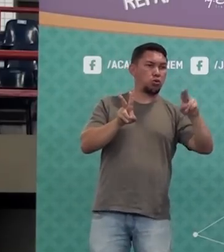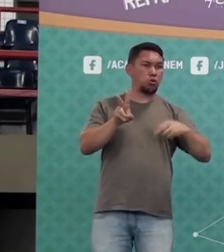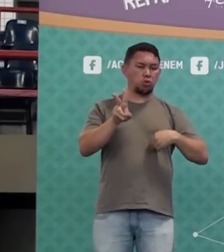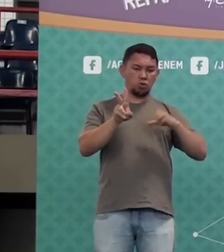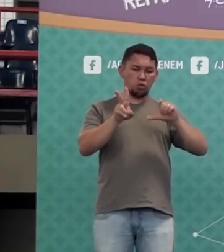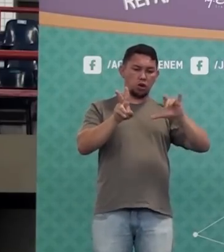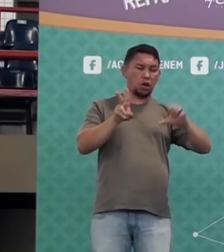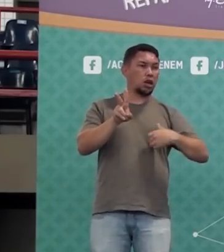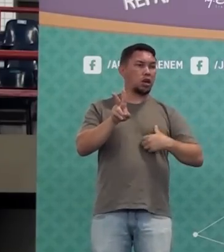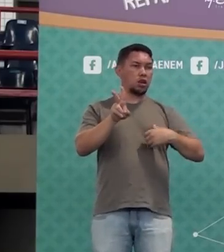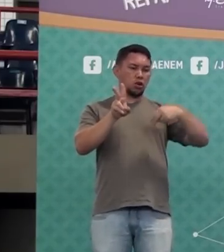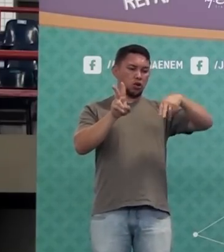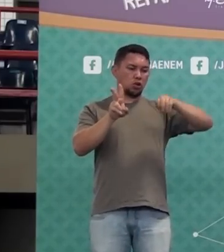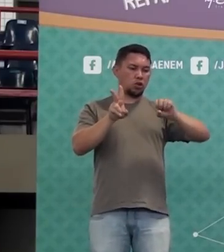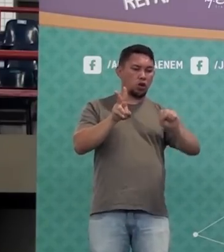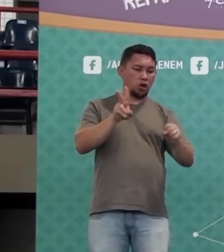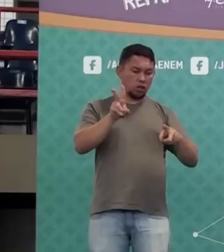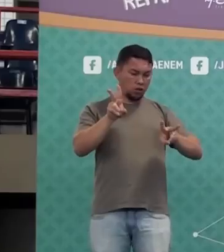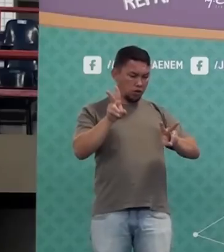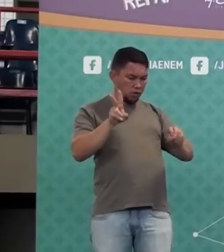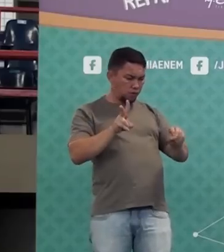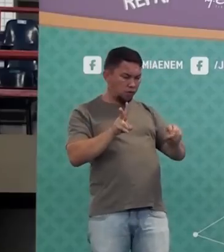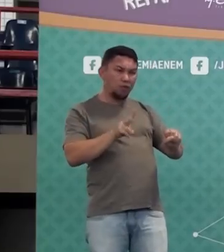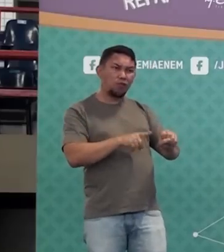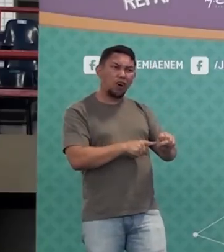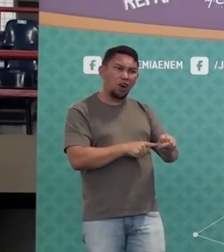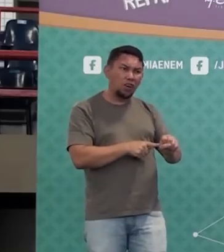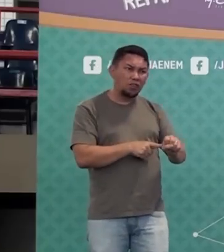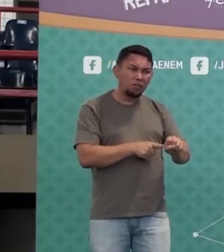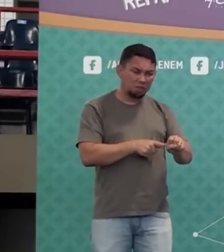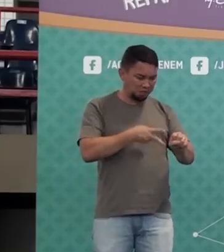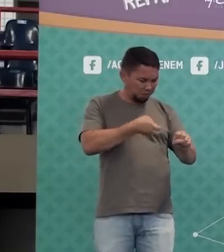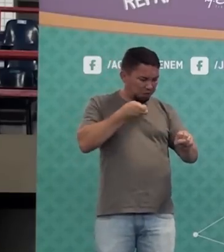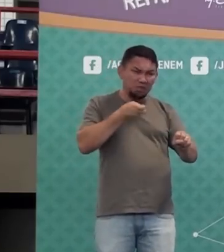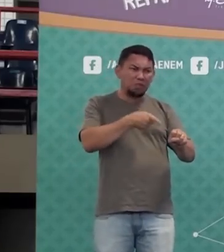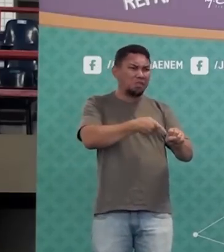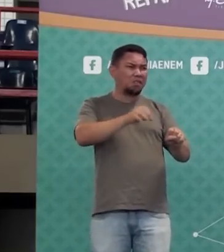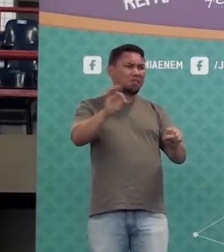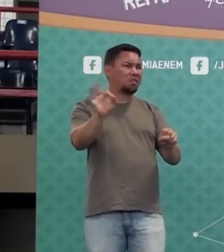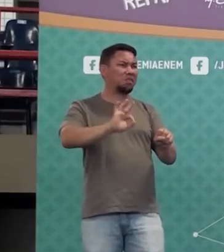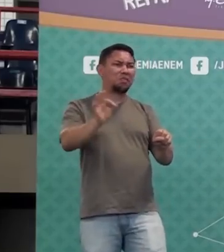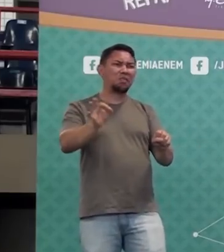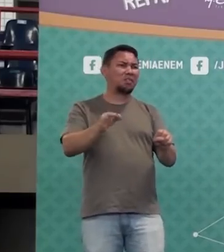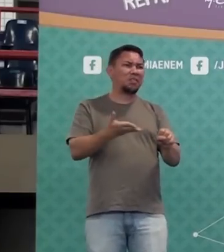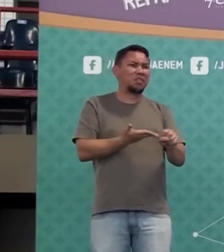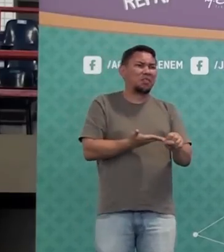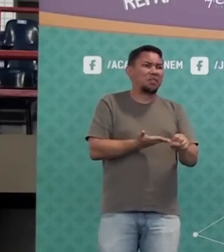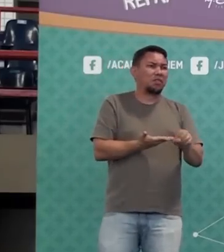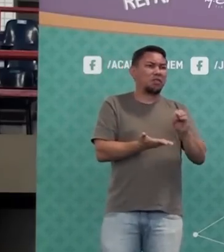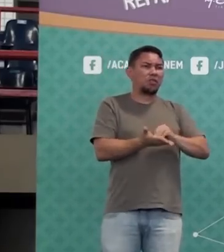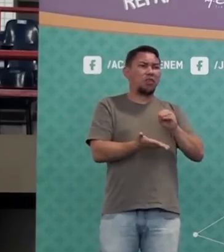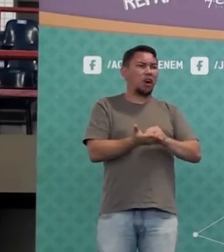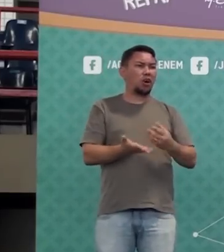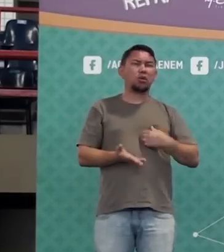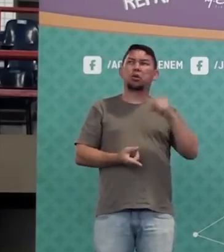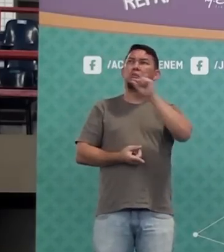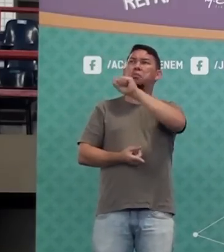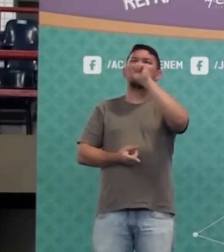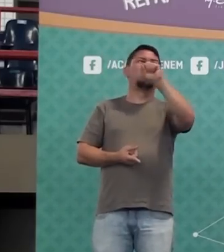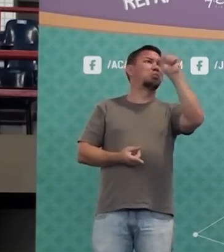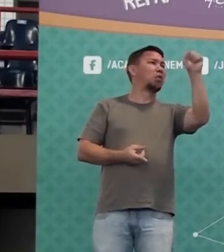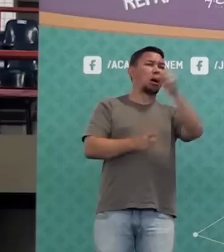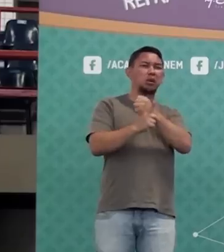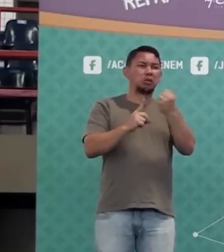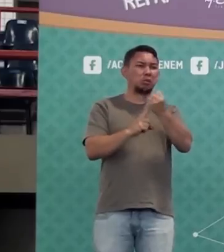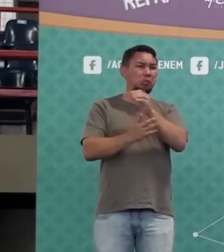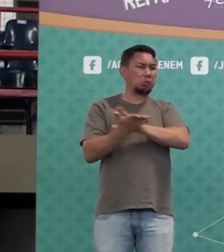dele ninguém falar em vós. Nem dentro da família, dentro de casa, nem na escola, nem em lugares